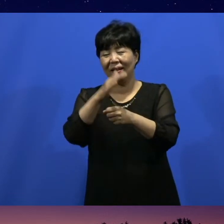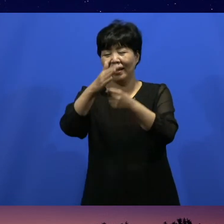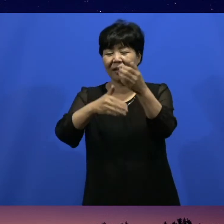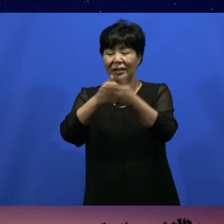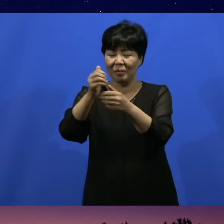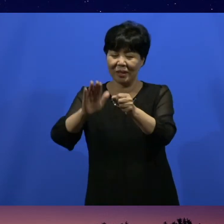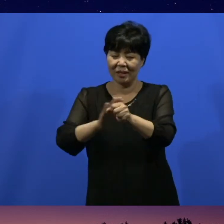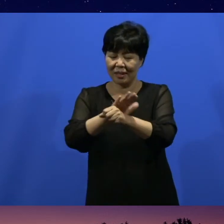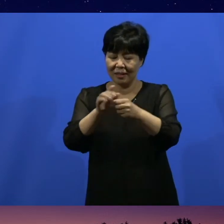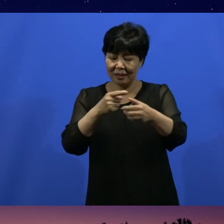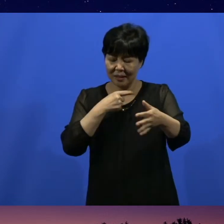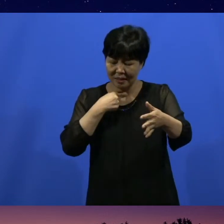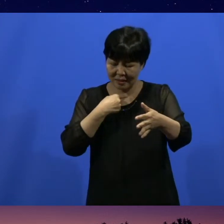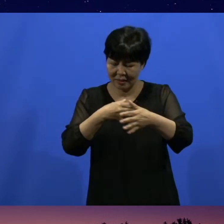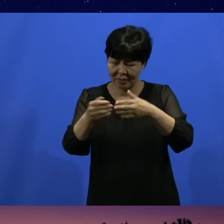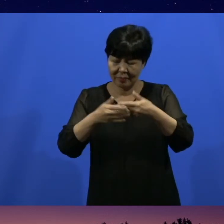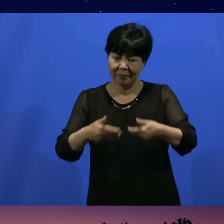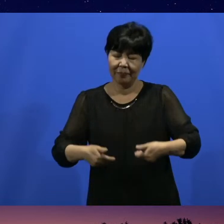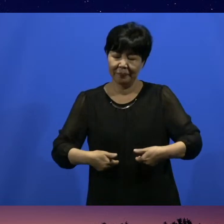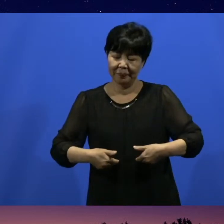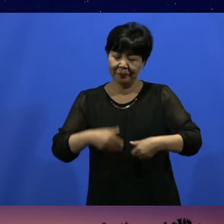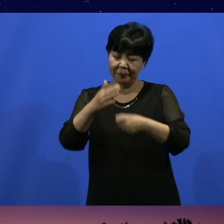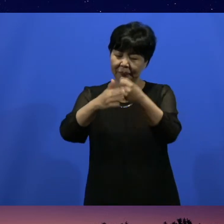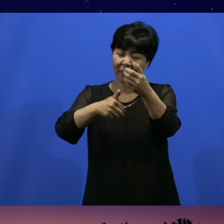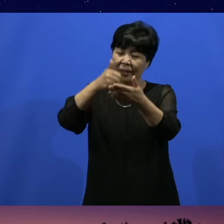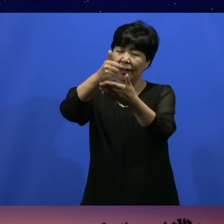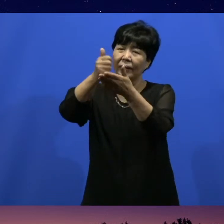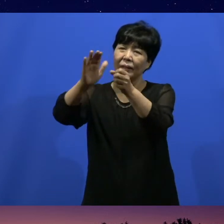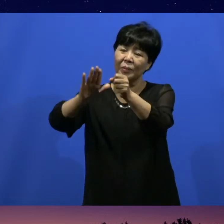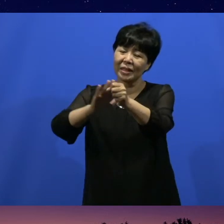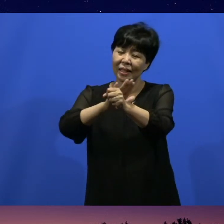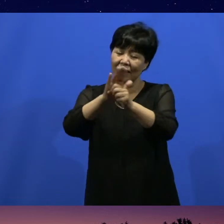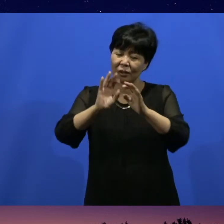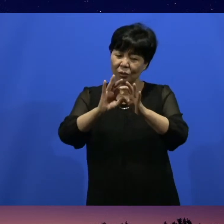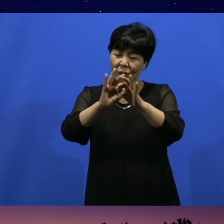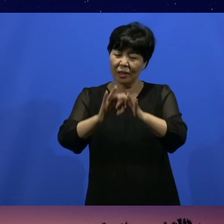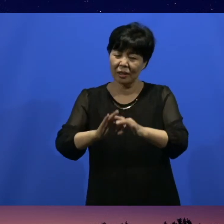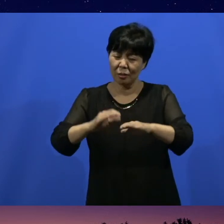돼. 그러면 그 사랑의 모든 걸 해결해야 돼.